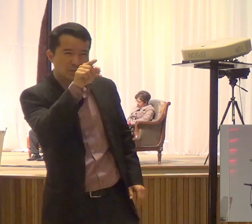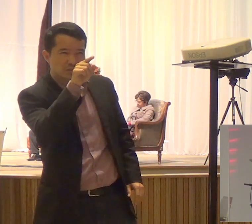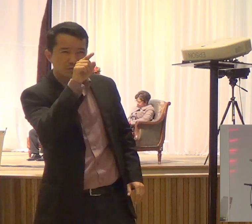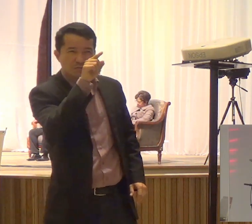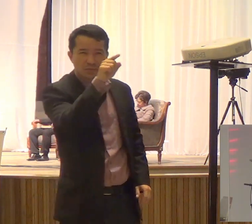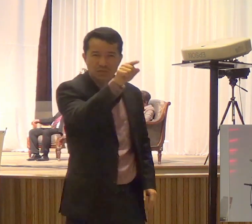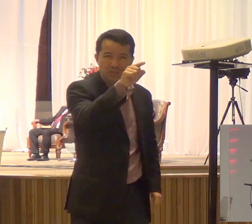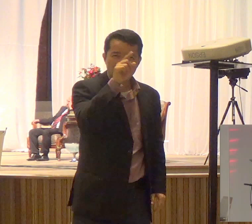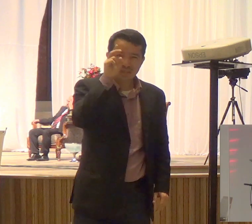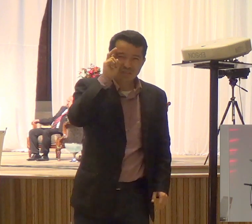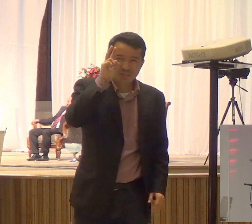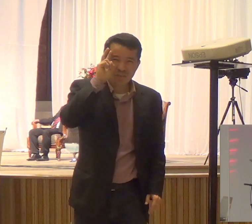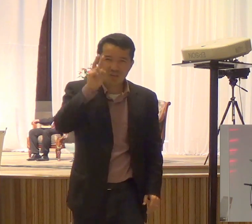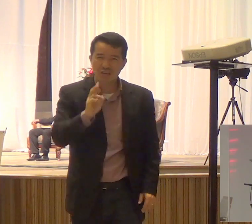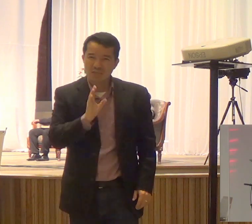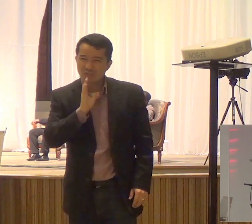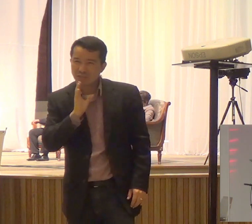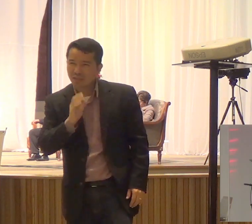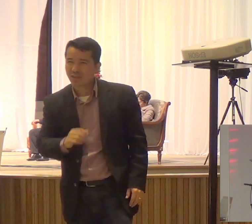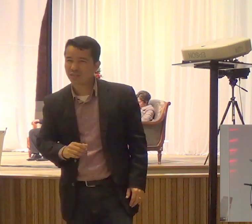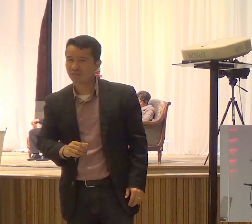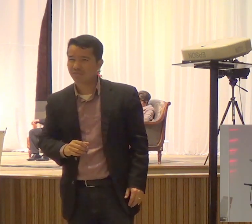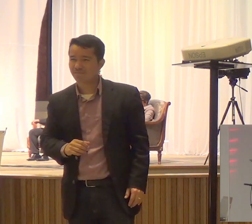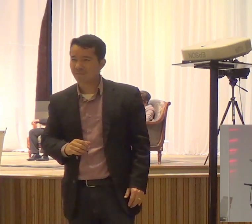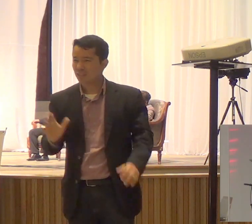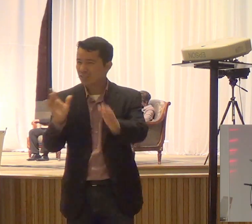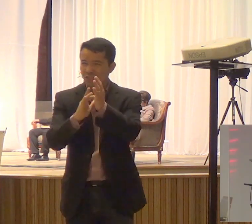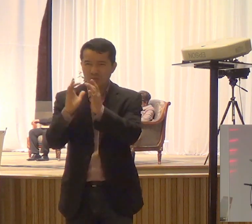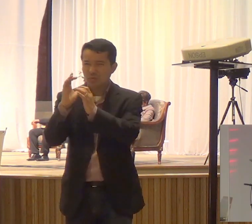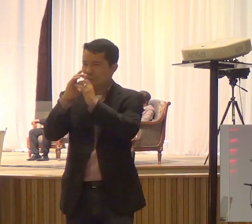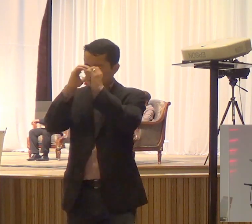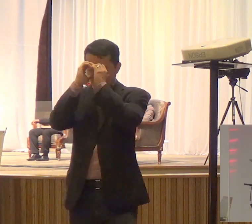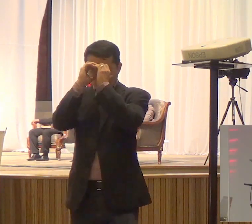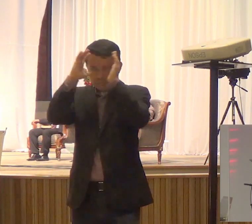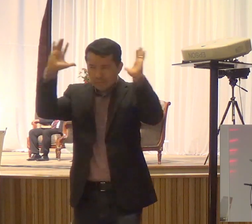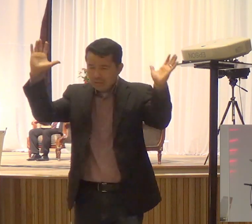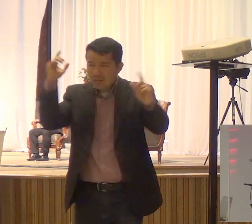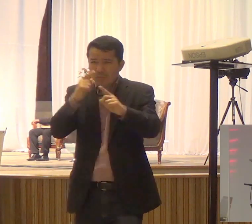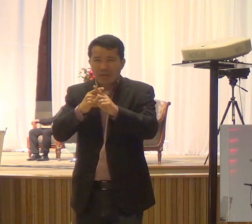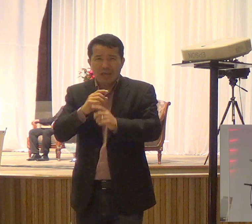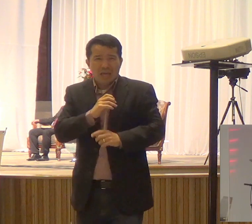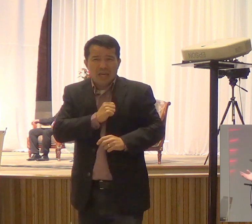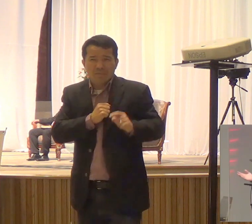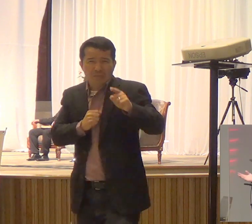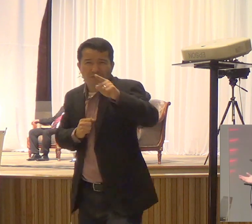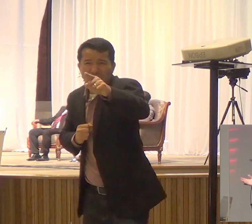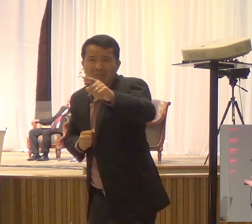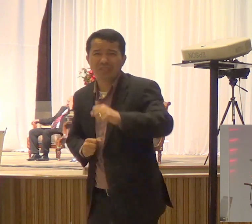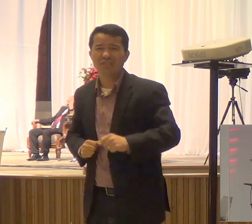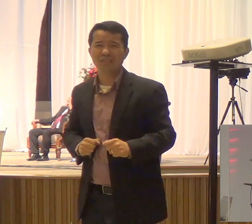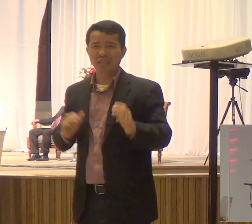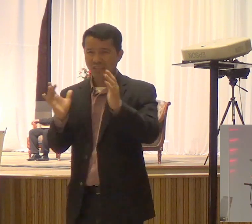podia entender que não era hora de desistir, mas que era hora de cumprir todo o propósito de Deus. E o nosso maior